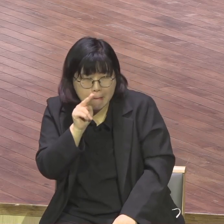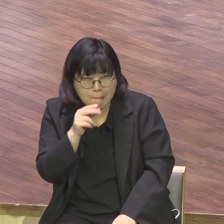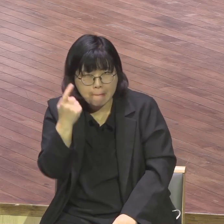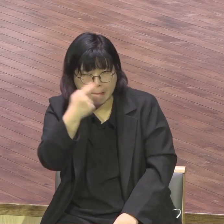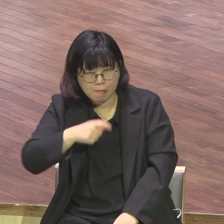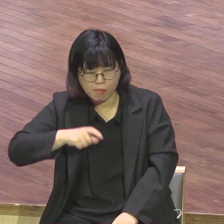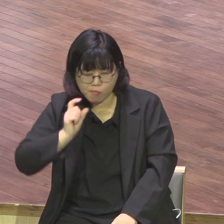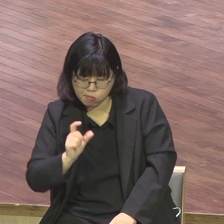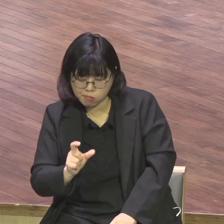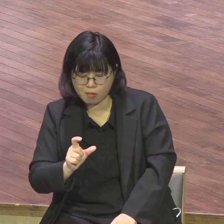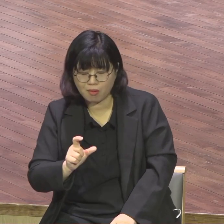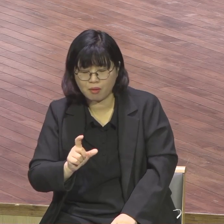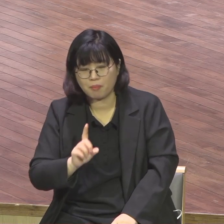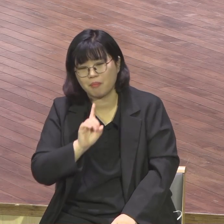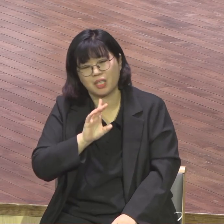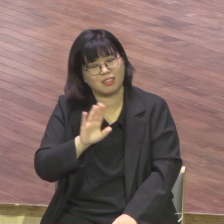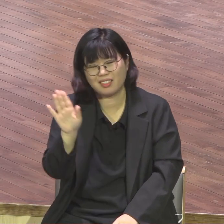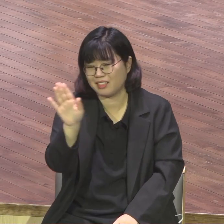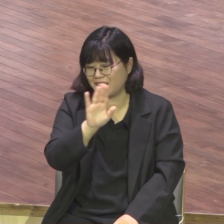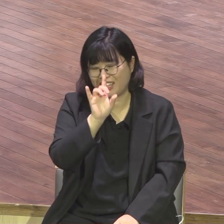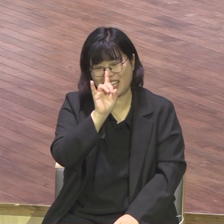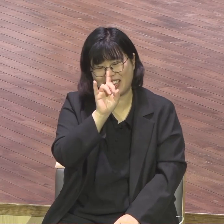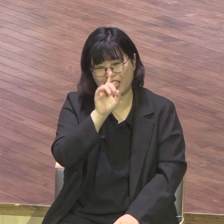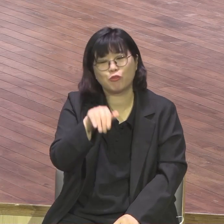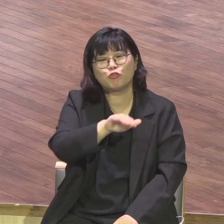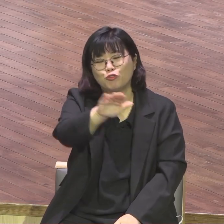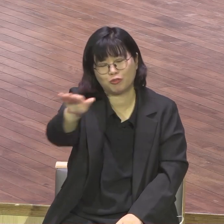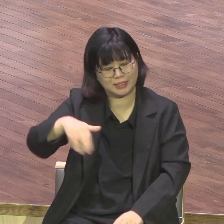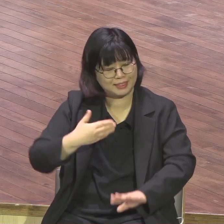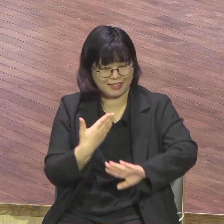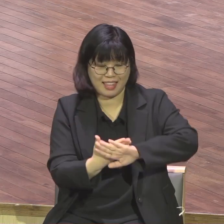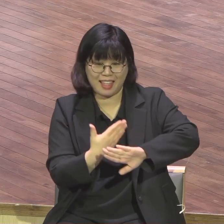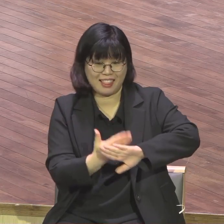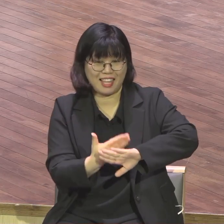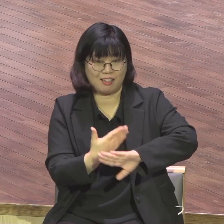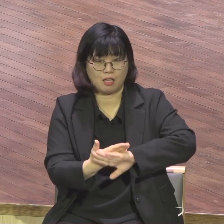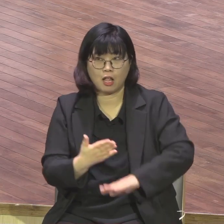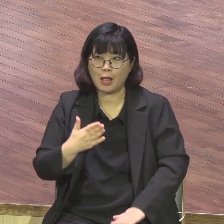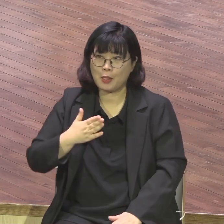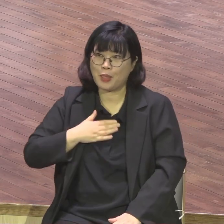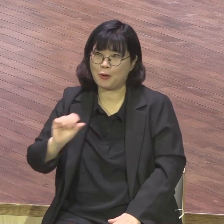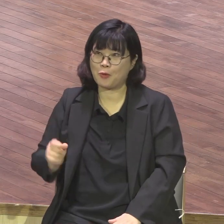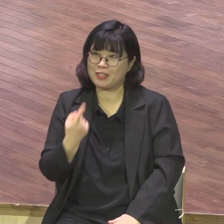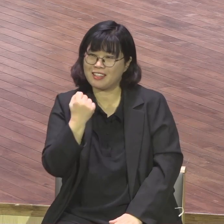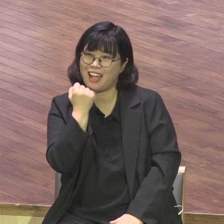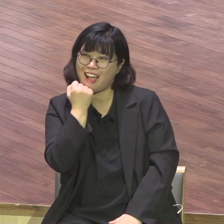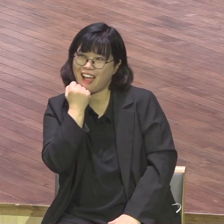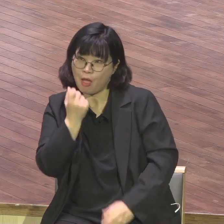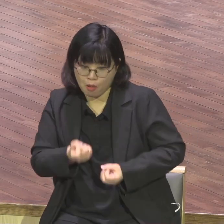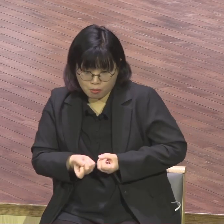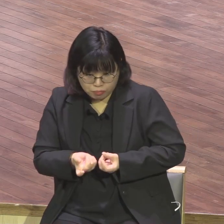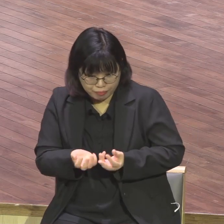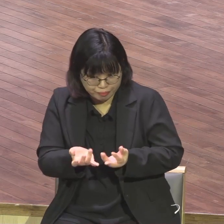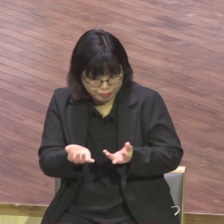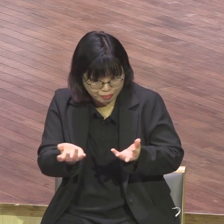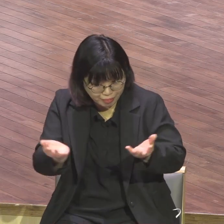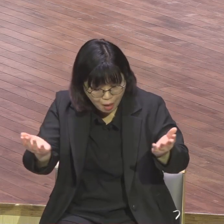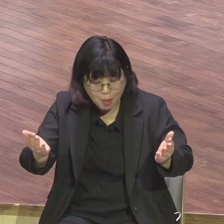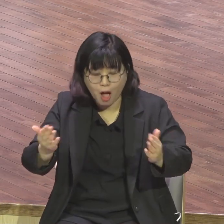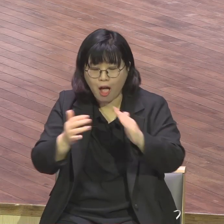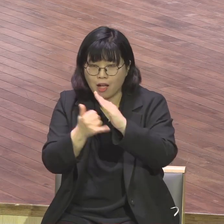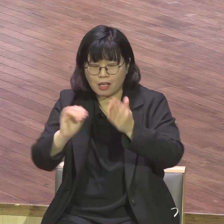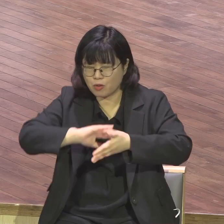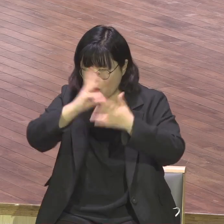구원받은 하나님 자녀가 그걸 속아서 되겠어요? 그러면 안 되지. 나 때문에, 나 하나 때문에 가정의 분위기가 복음